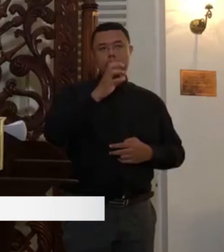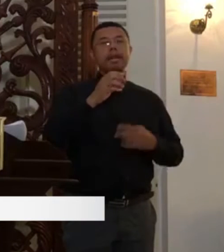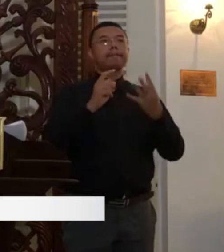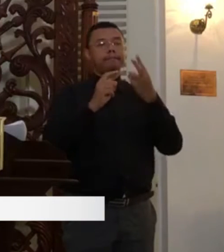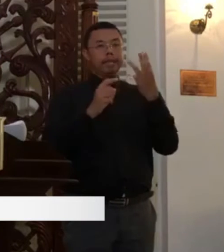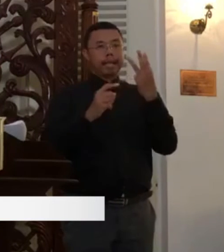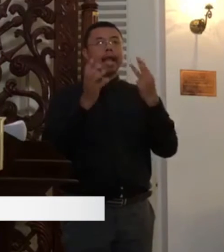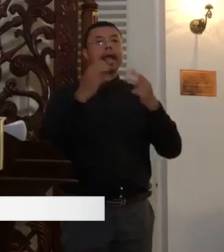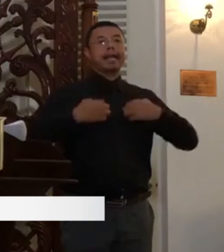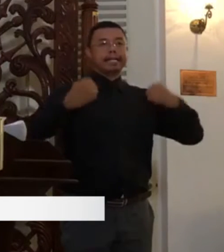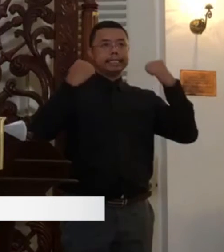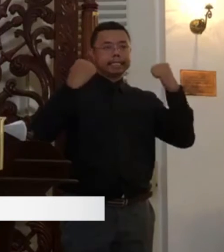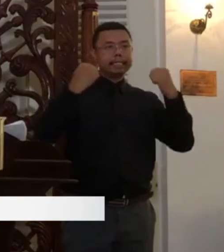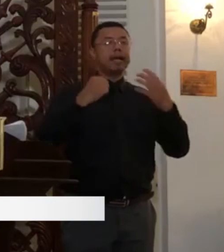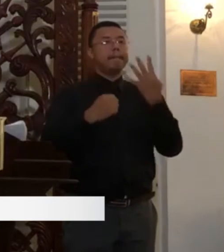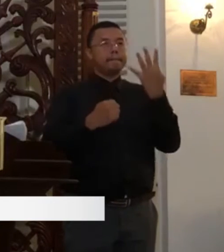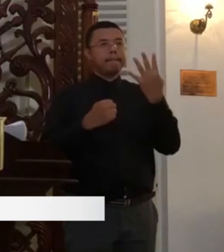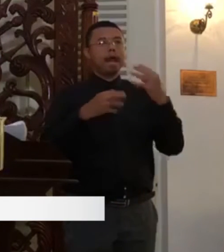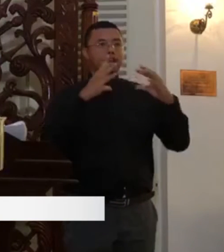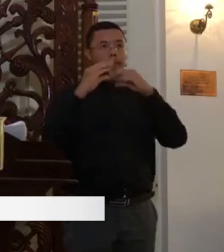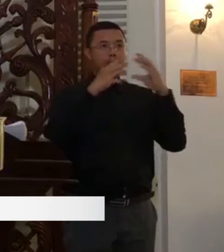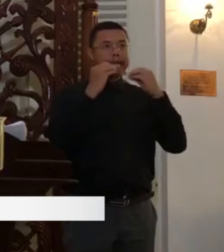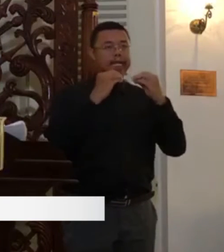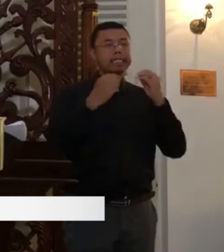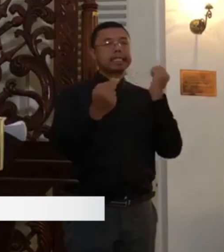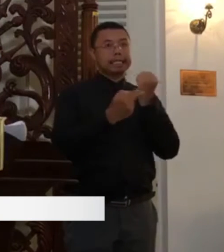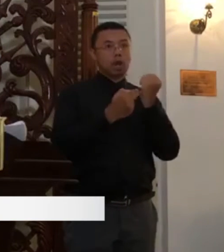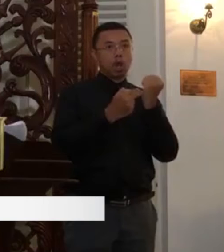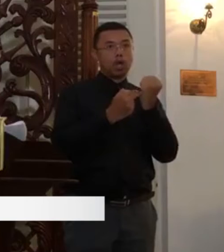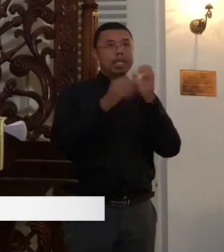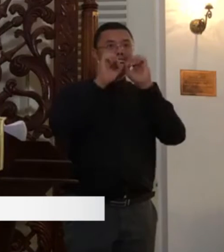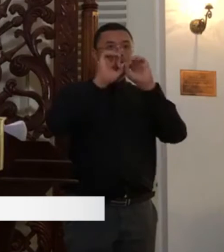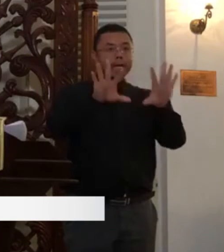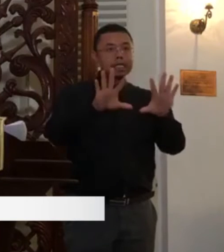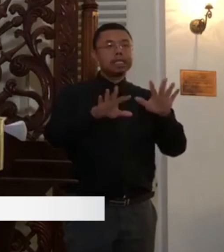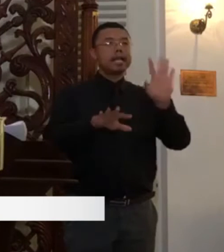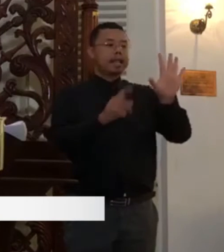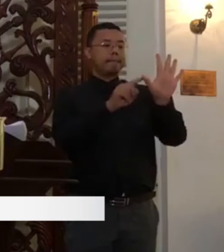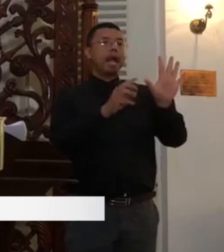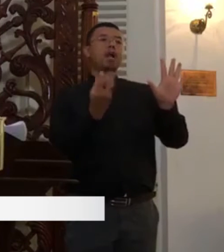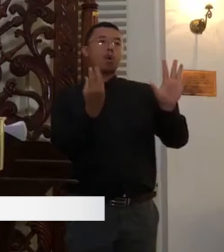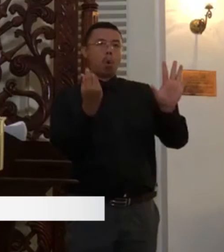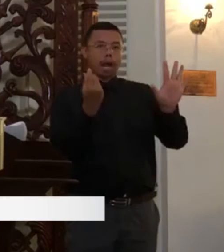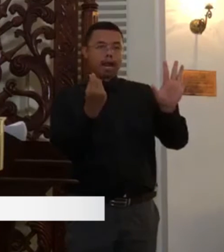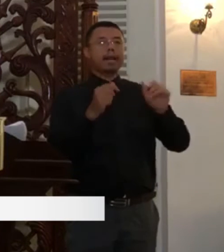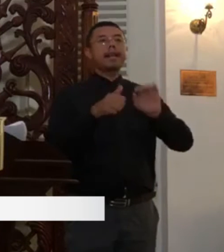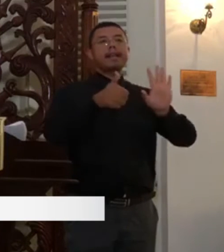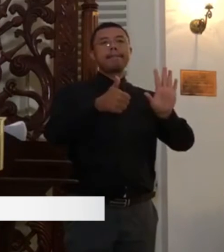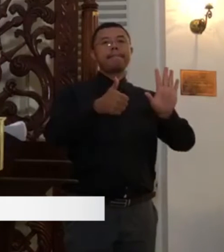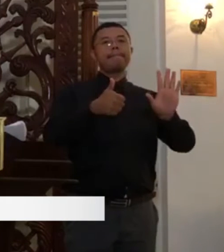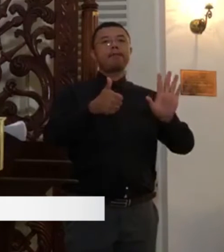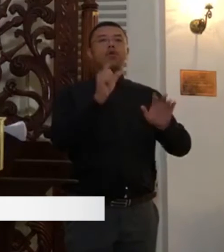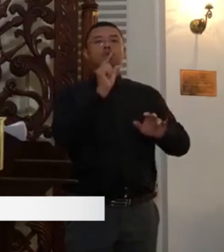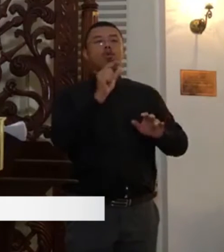Tiga, energi. Empat, komunikasi dan teknologi informasi. Lima, keuangan. Enam,